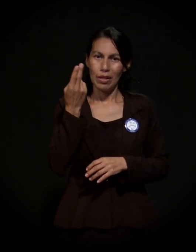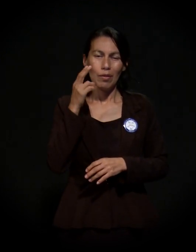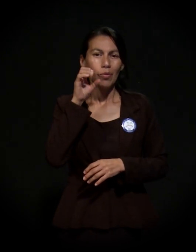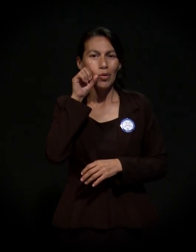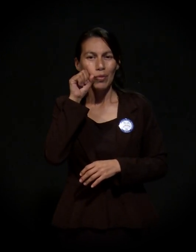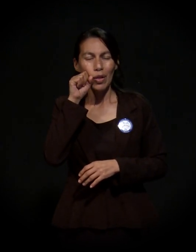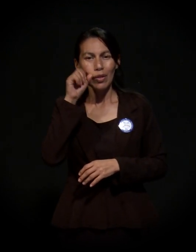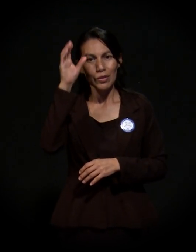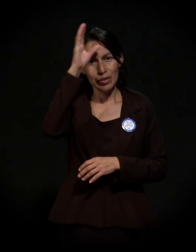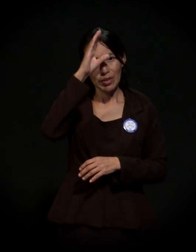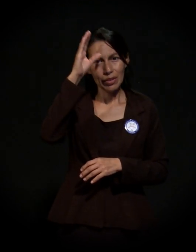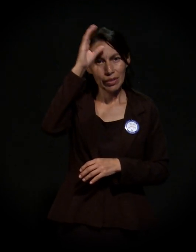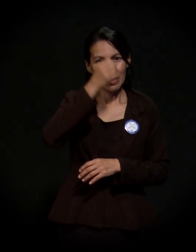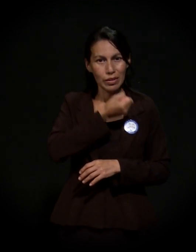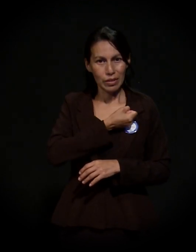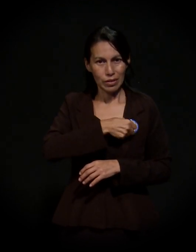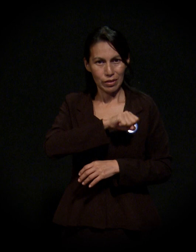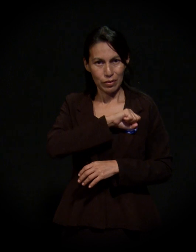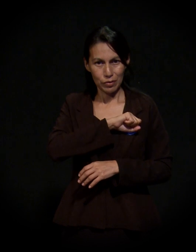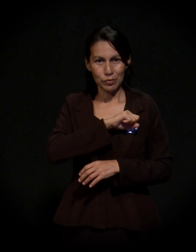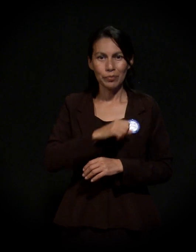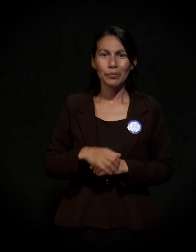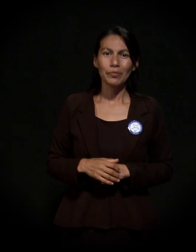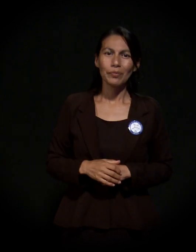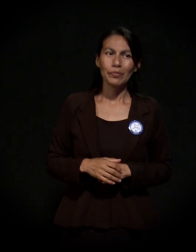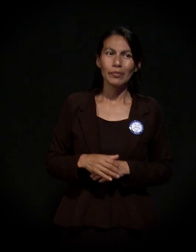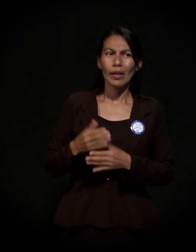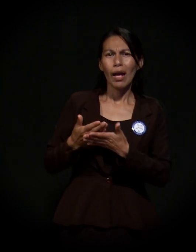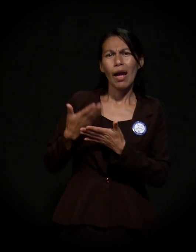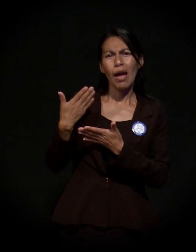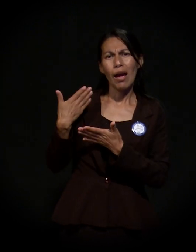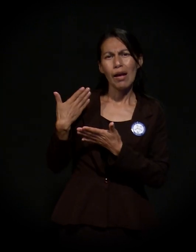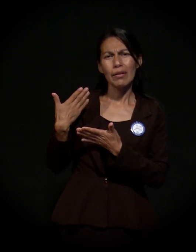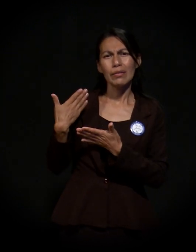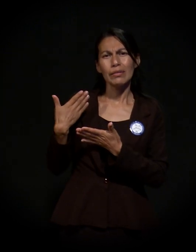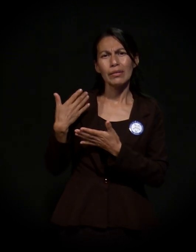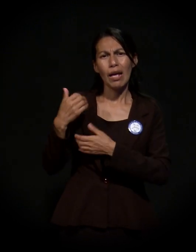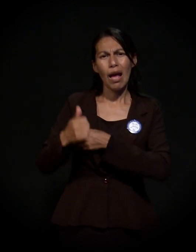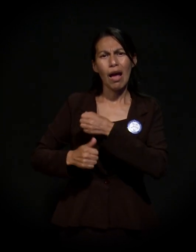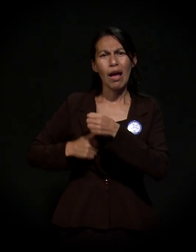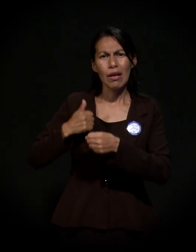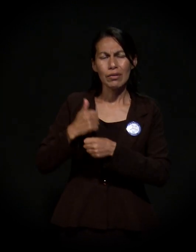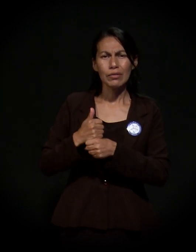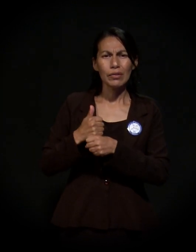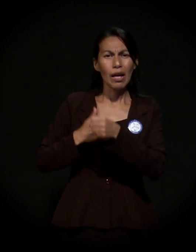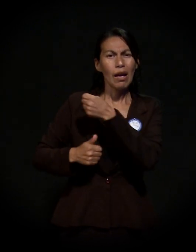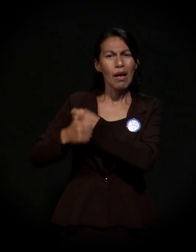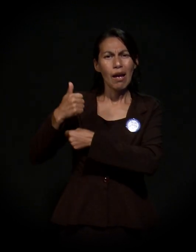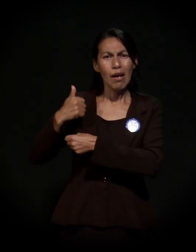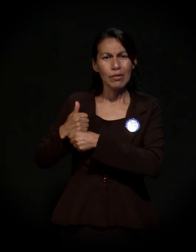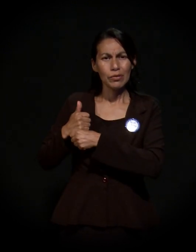de Ciencias de la Salud. Y hace bastantes años, quizá